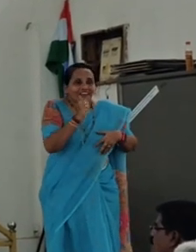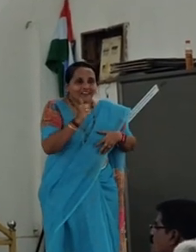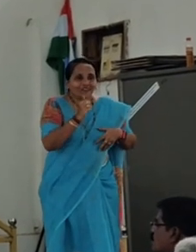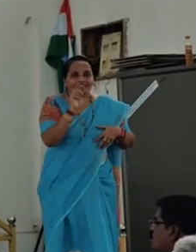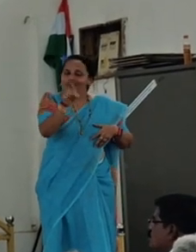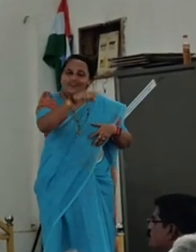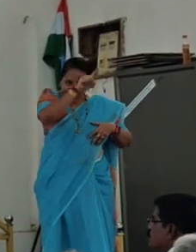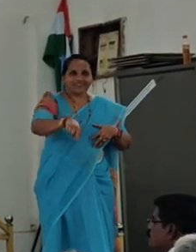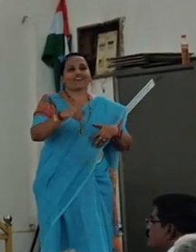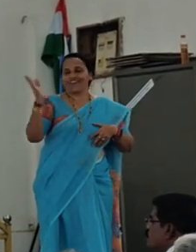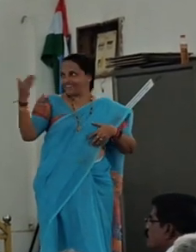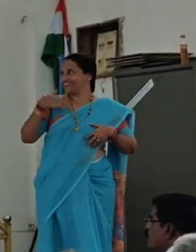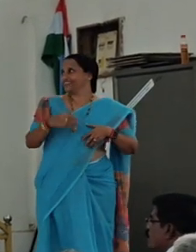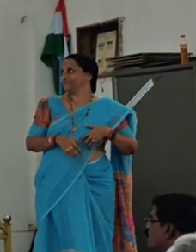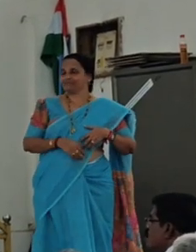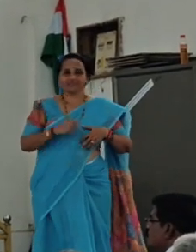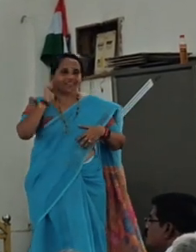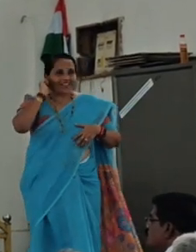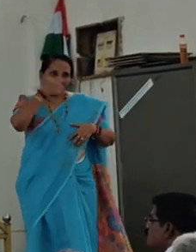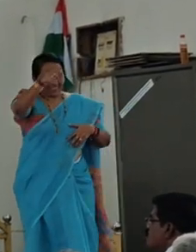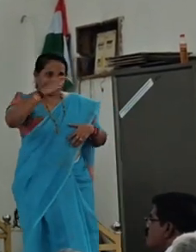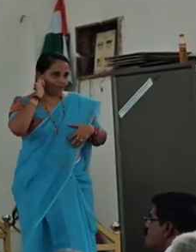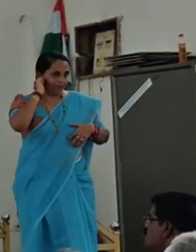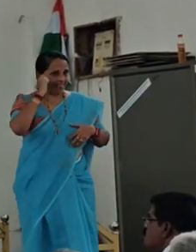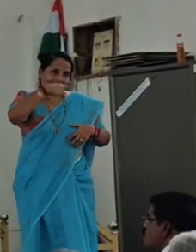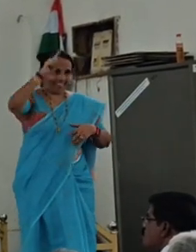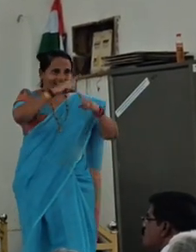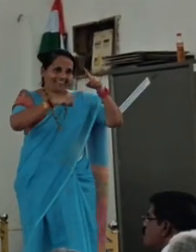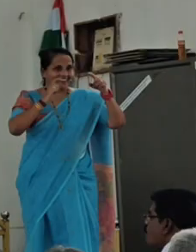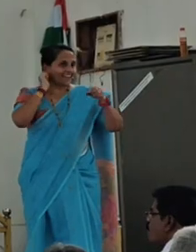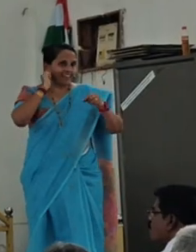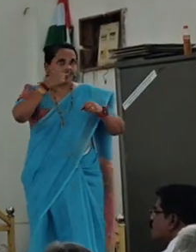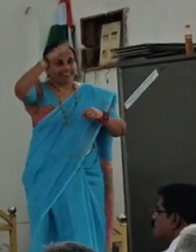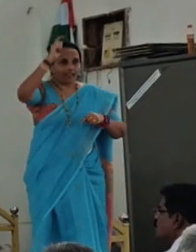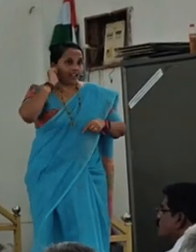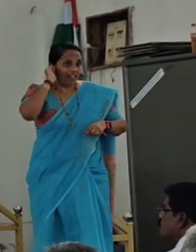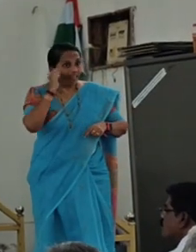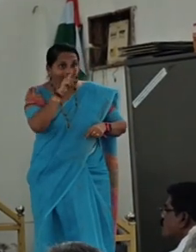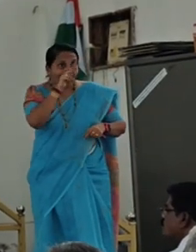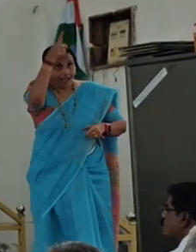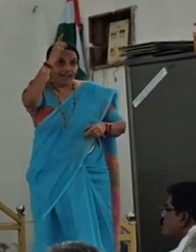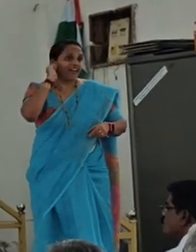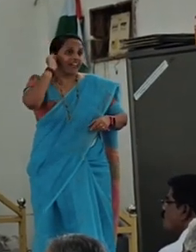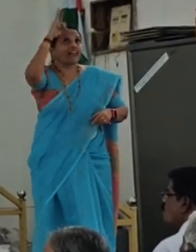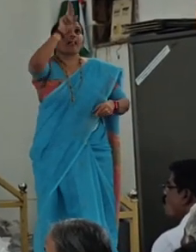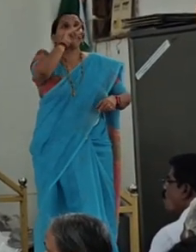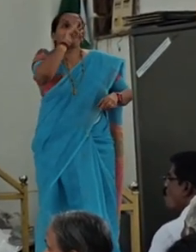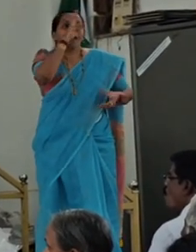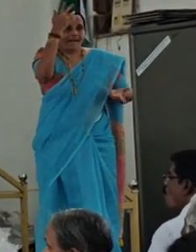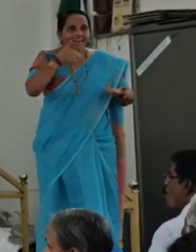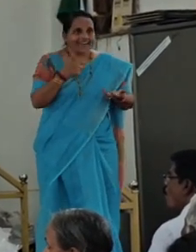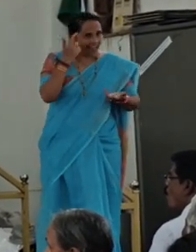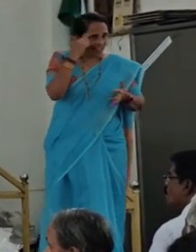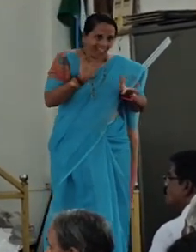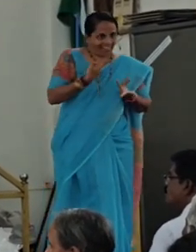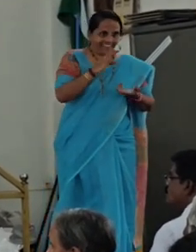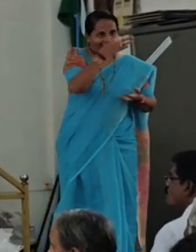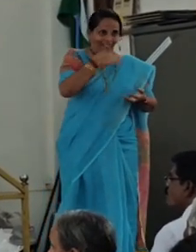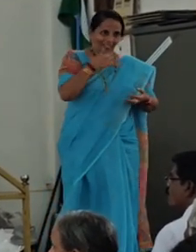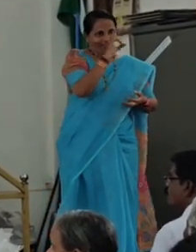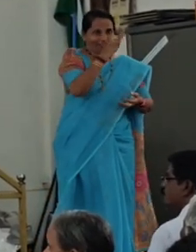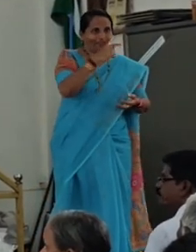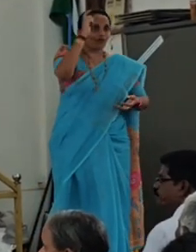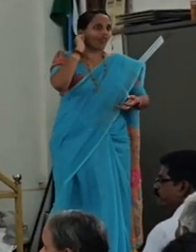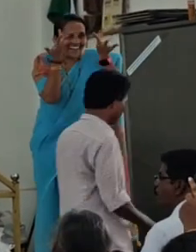మనకందరం తెలుసు, మనం తమిళనాడు వెళ్ళామనుకోండి, నేను మాట్లాడేది ఎవరికి అర్థం కాదు. తమిళనాడు వెళ్తే నేను